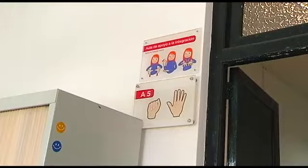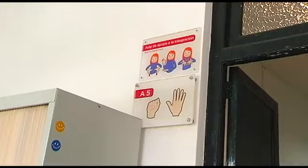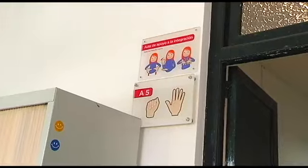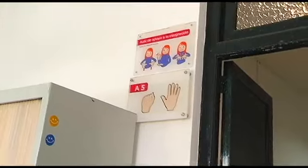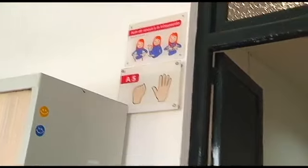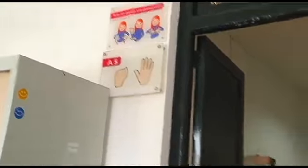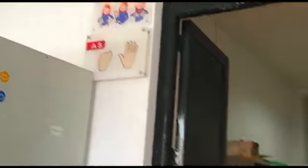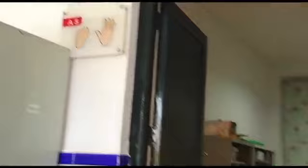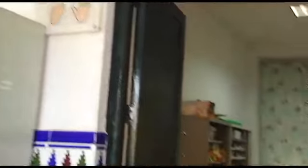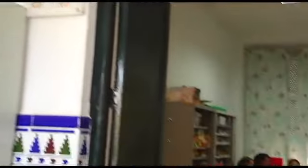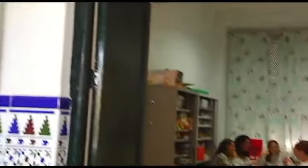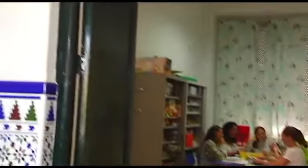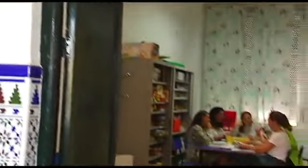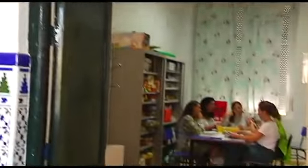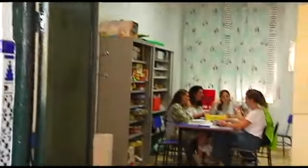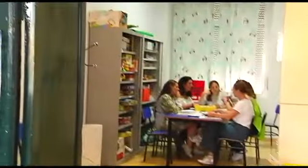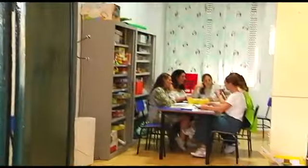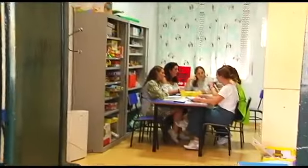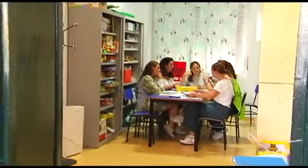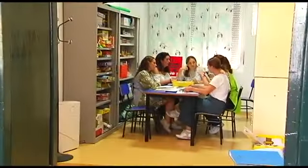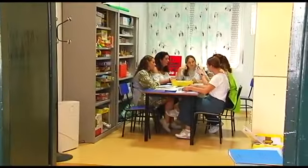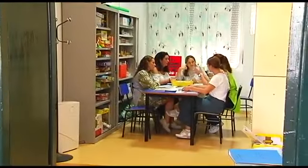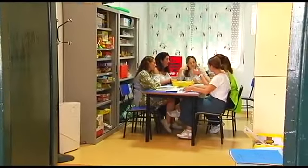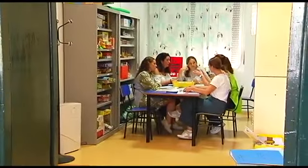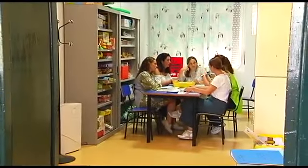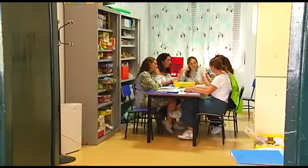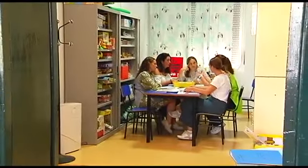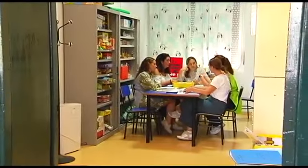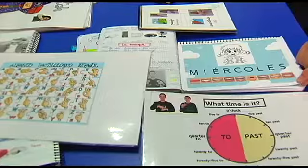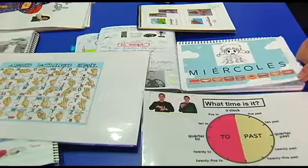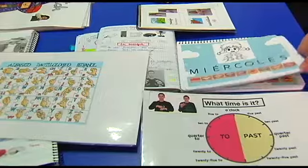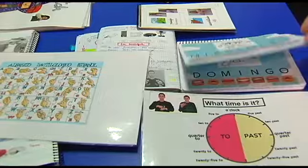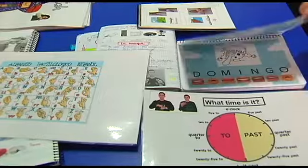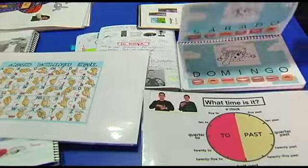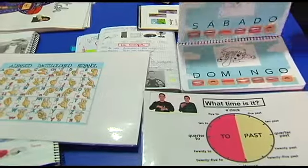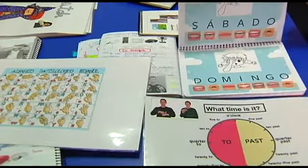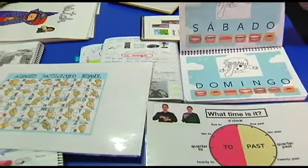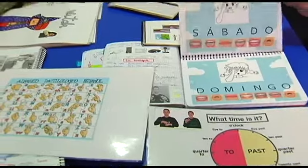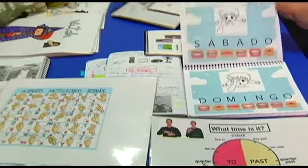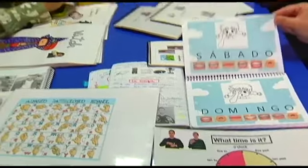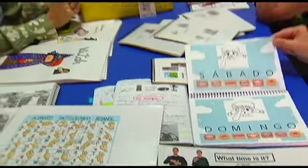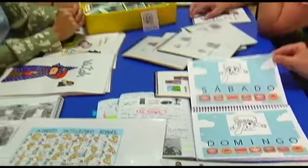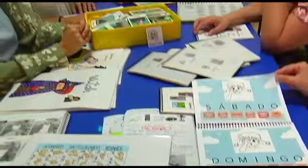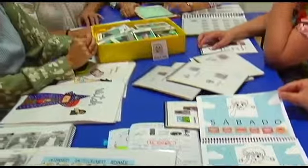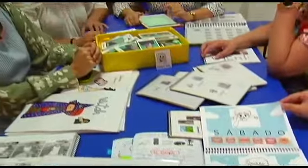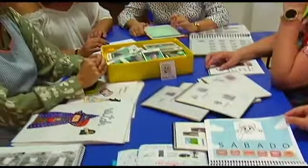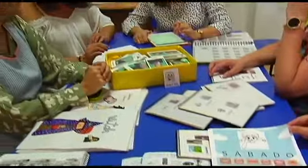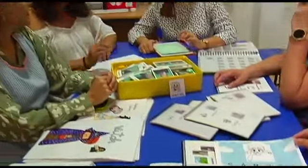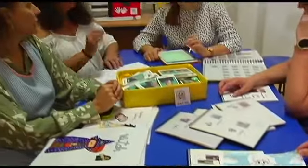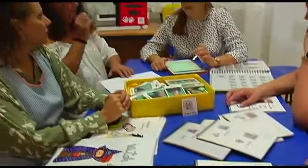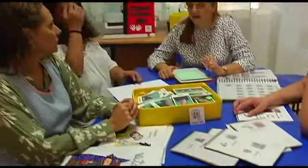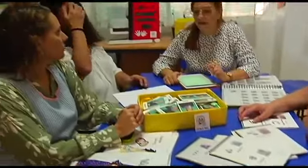enseñan, son maestras, enseñan lengua de signos. Bueno, empezamos, vamos a hablar de lo del día,